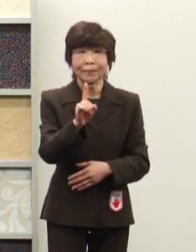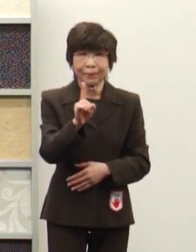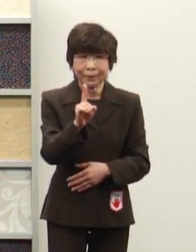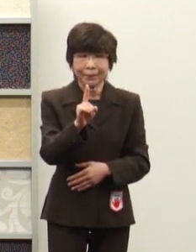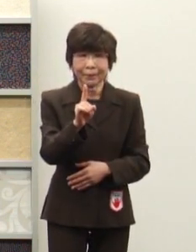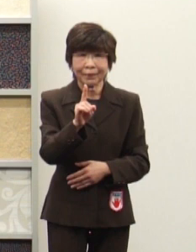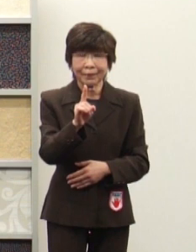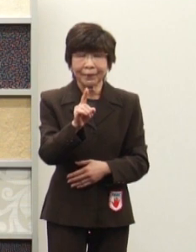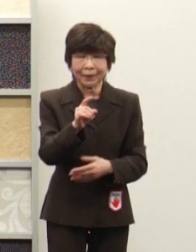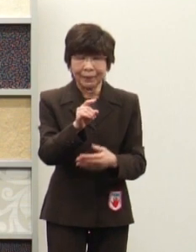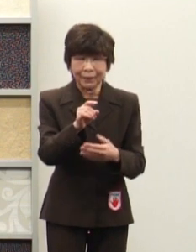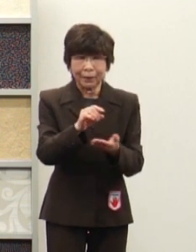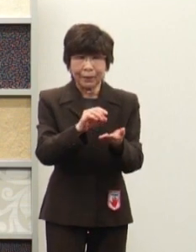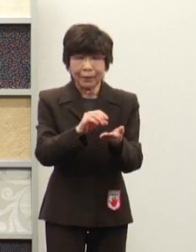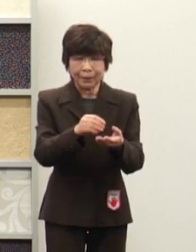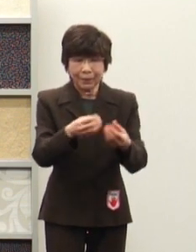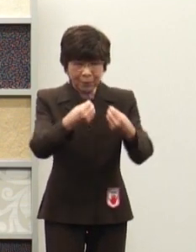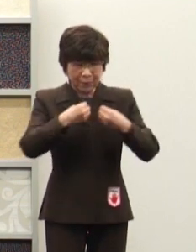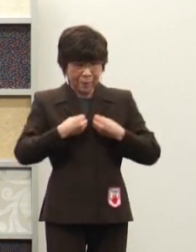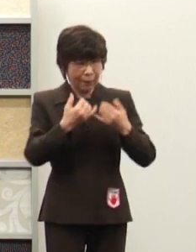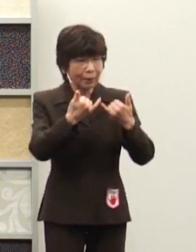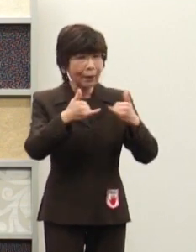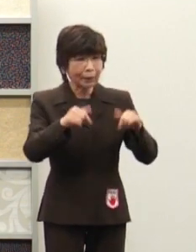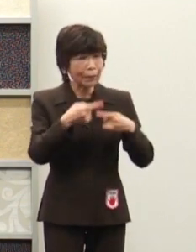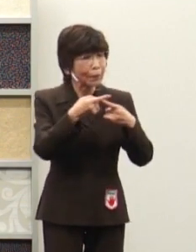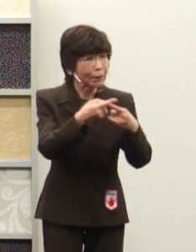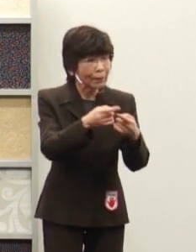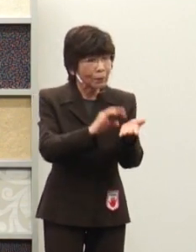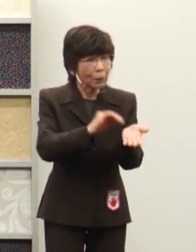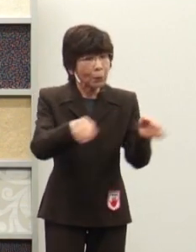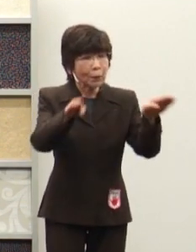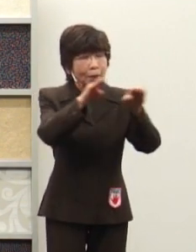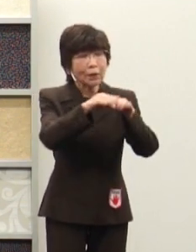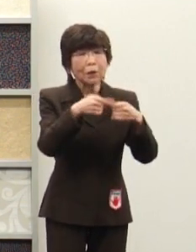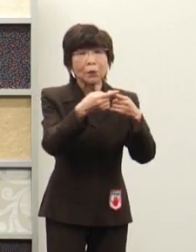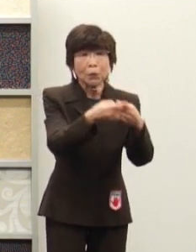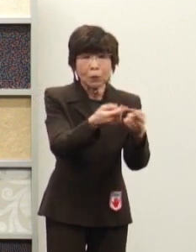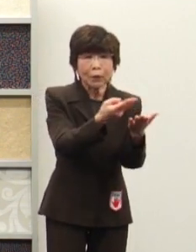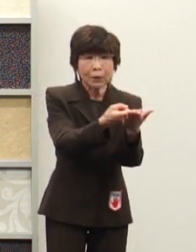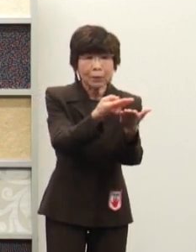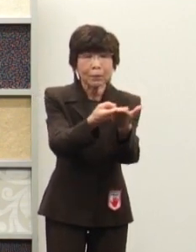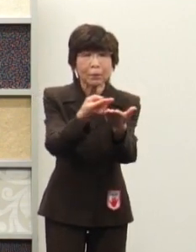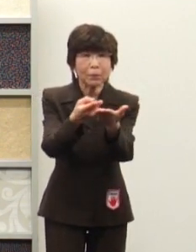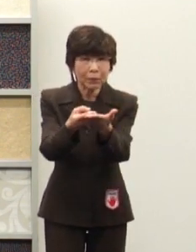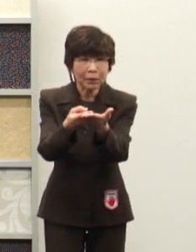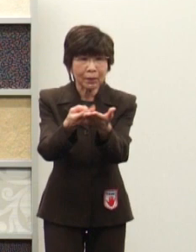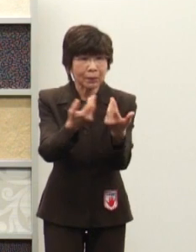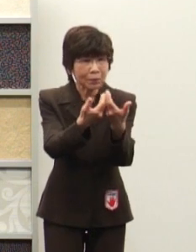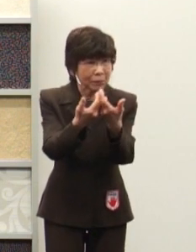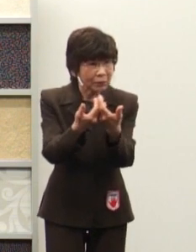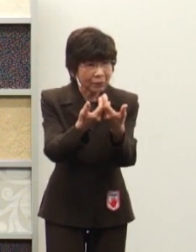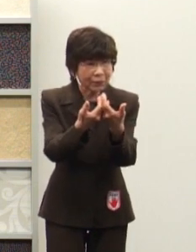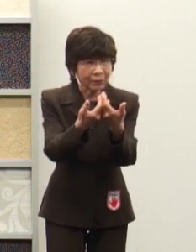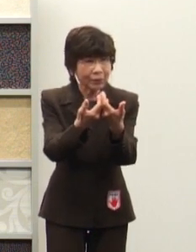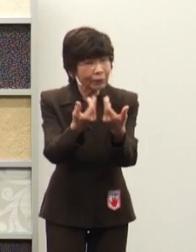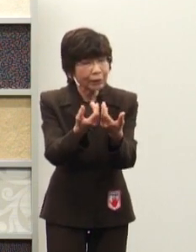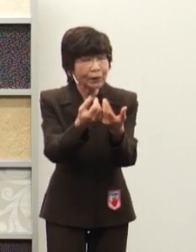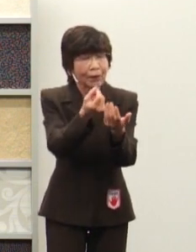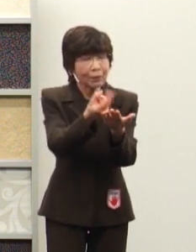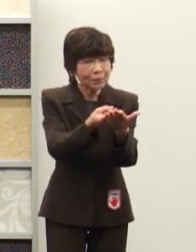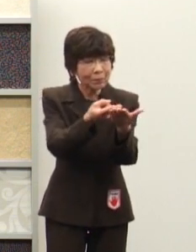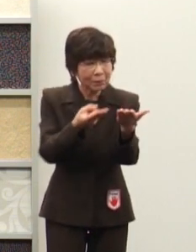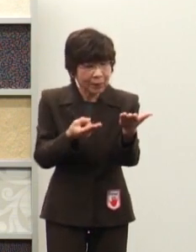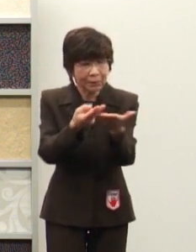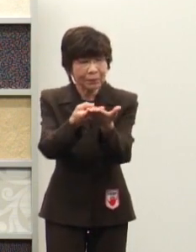もう少しこう病床の使用率、多くの皆さんと力を合わせてこの病床の使用率が下がってきて、医療提供体制にこう負